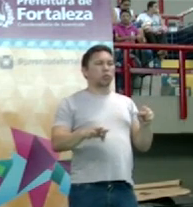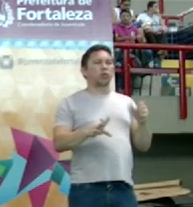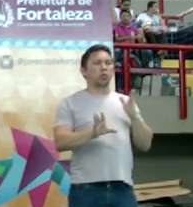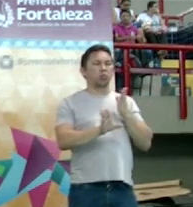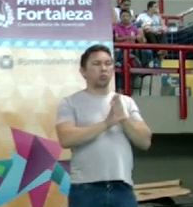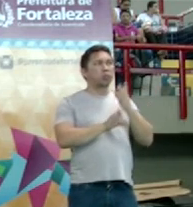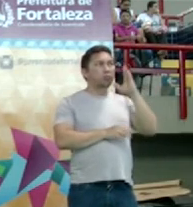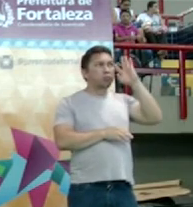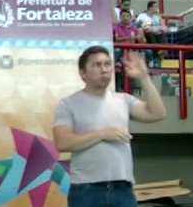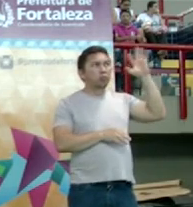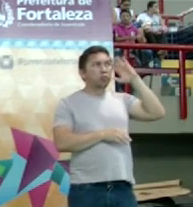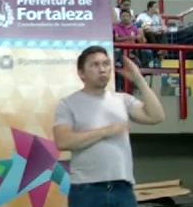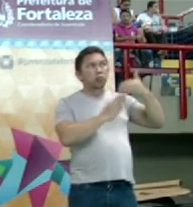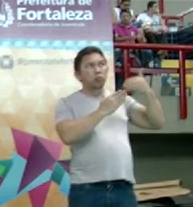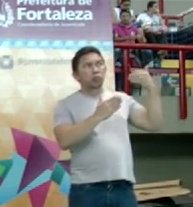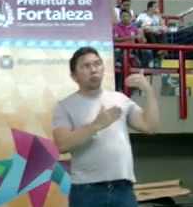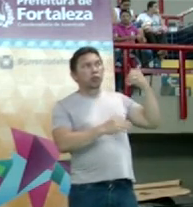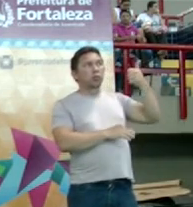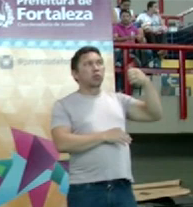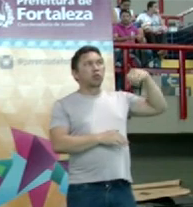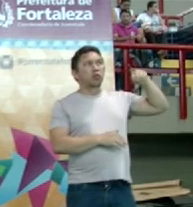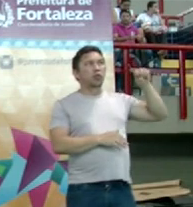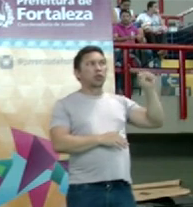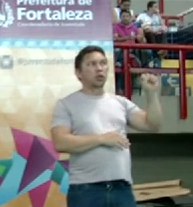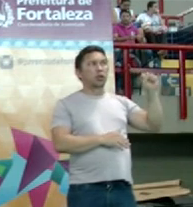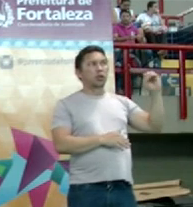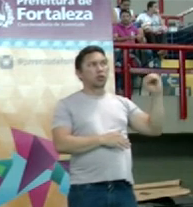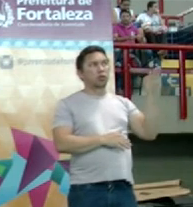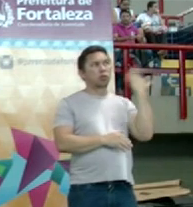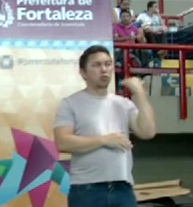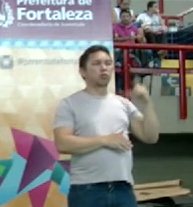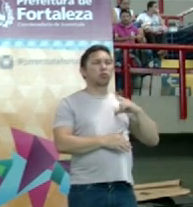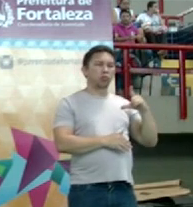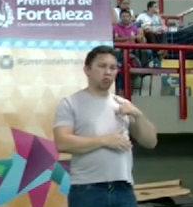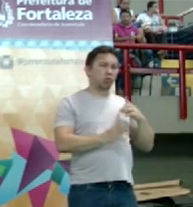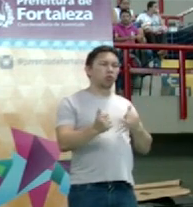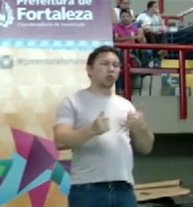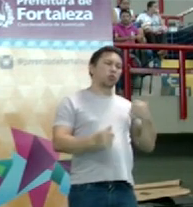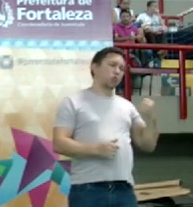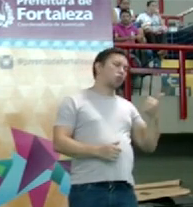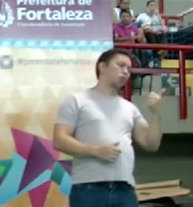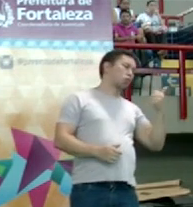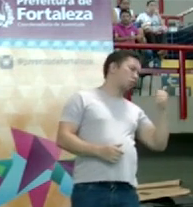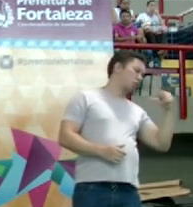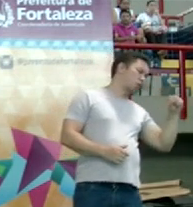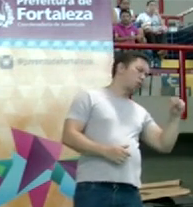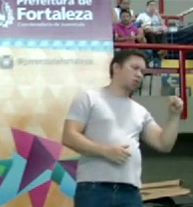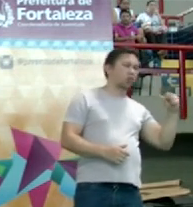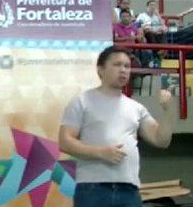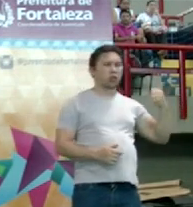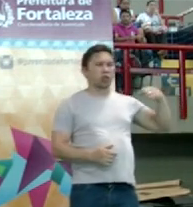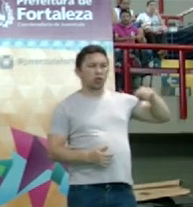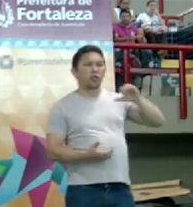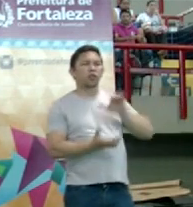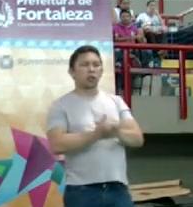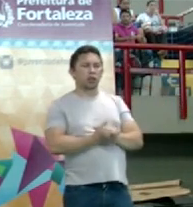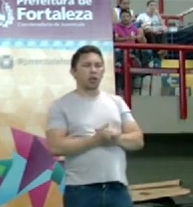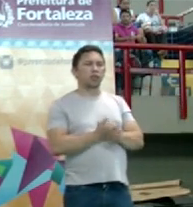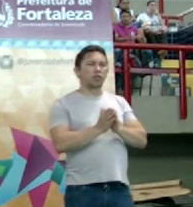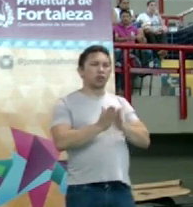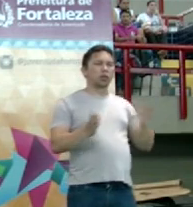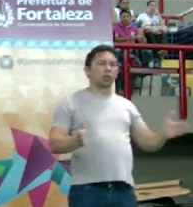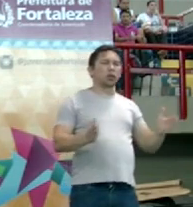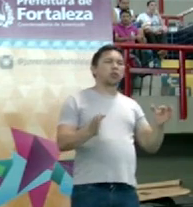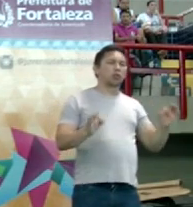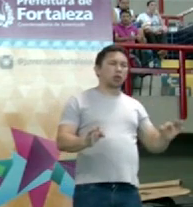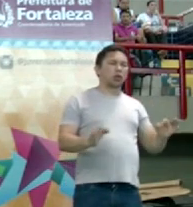eu vou imaginar que foi da década de 80 para trás. Quando os jovens se casavam com 18 e 19 anos. Outra